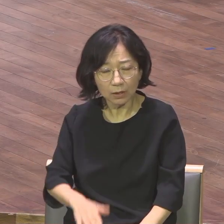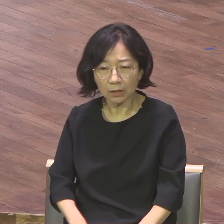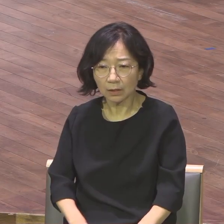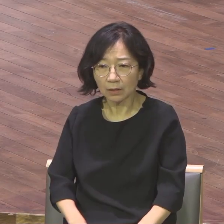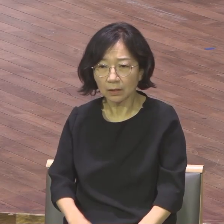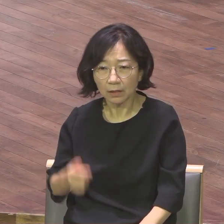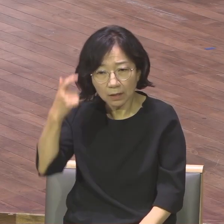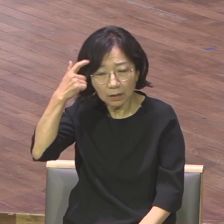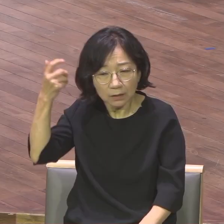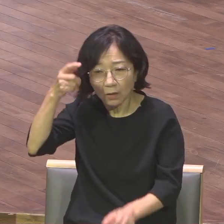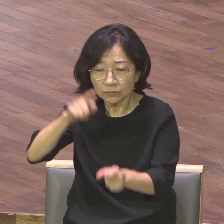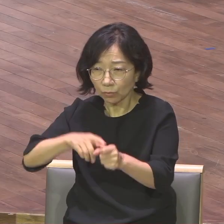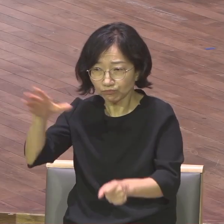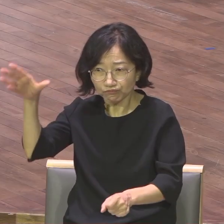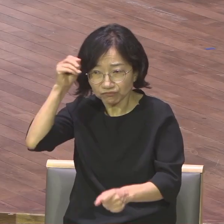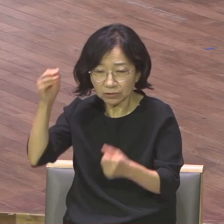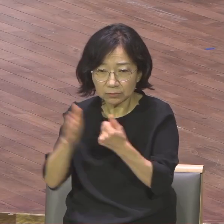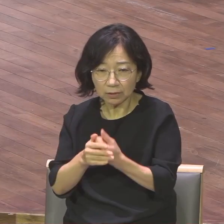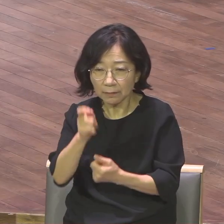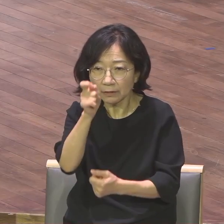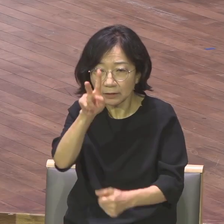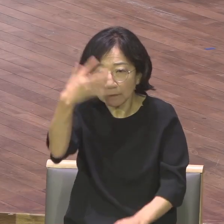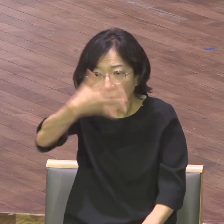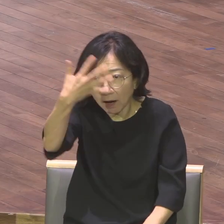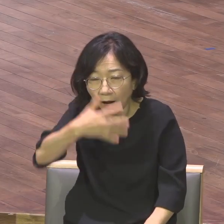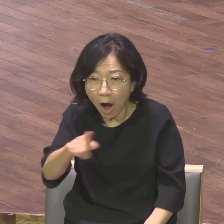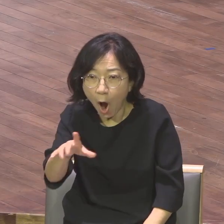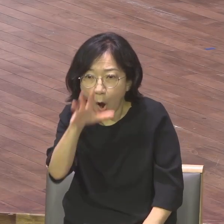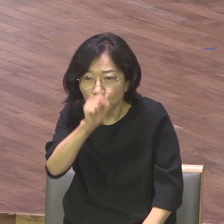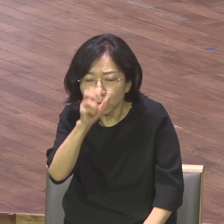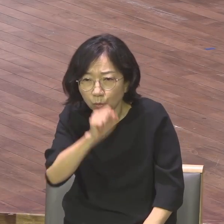모르니까 아무렇지도 않게 다 받아들여요. 그냥